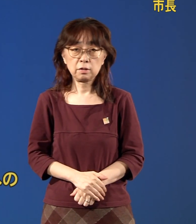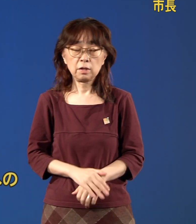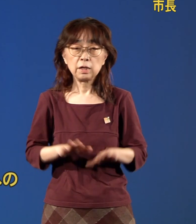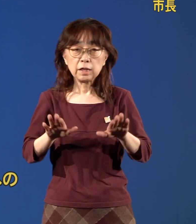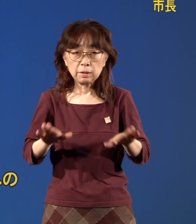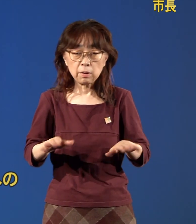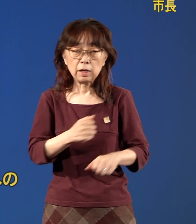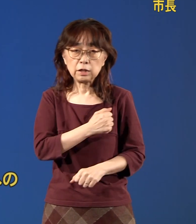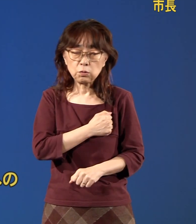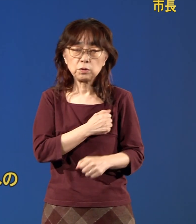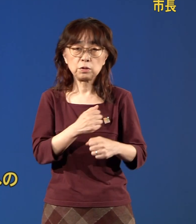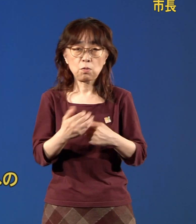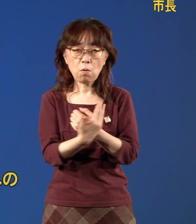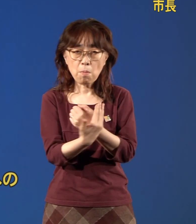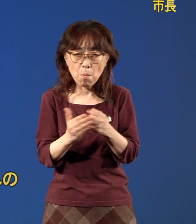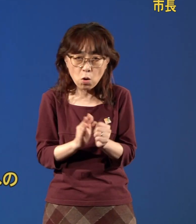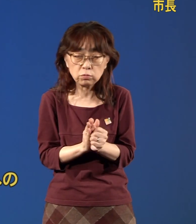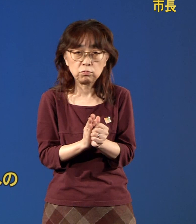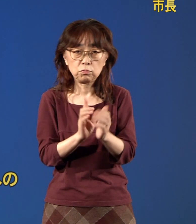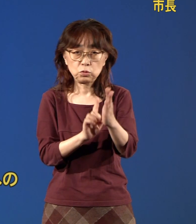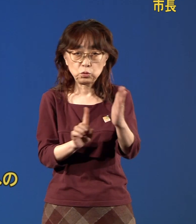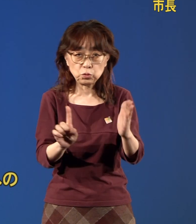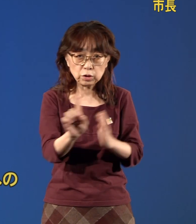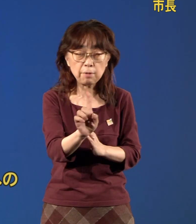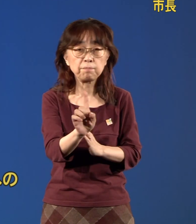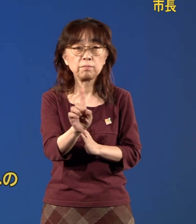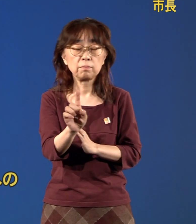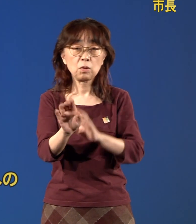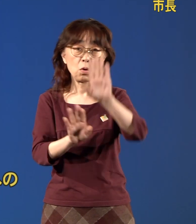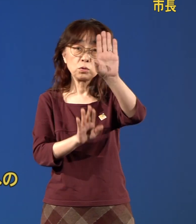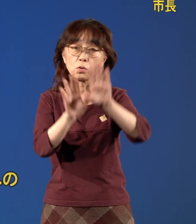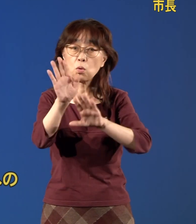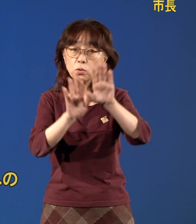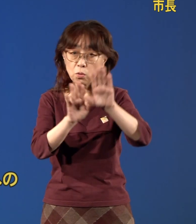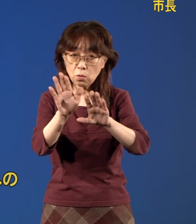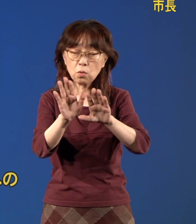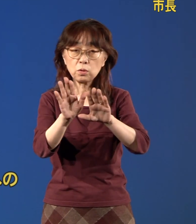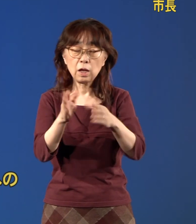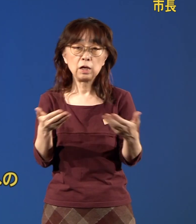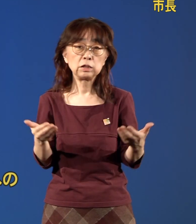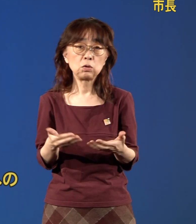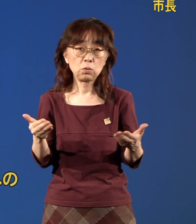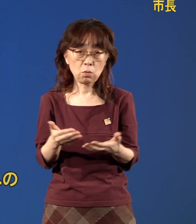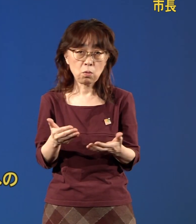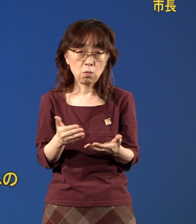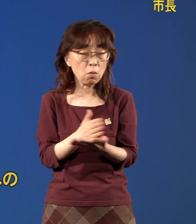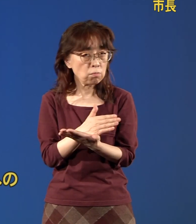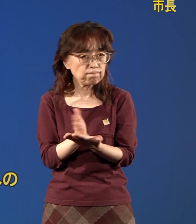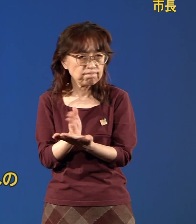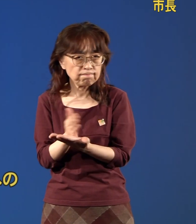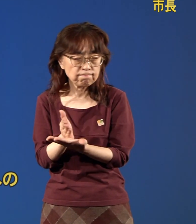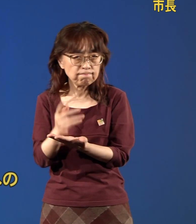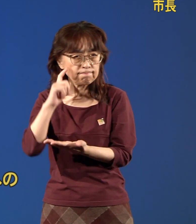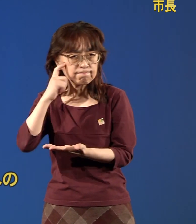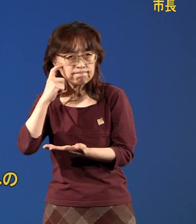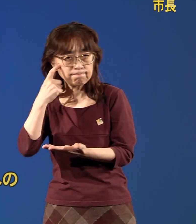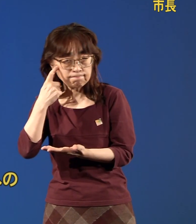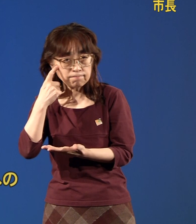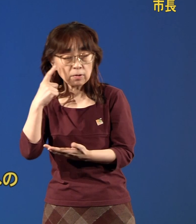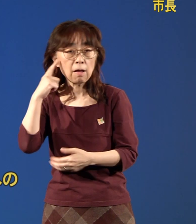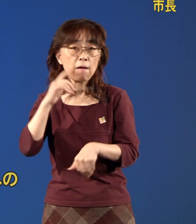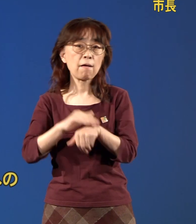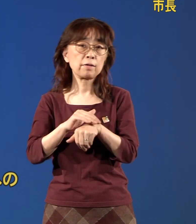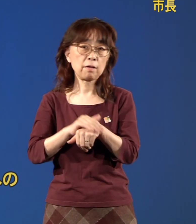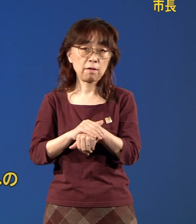を守るということを最優先した状況で仕事を切り分けていくという考え方であります。です